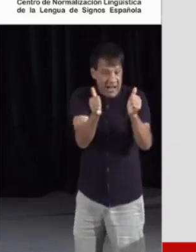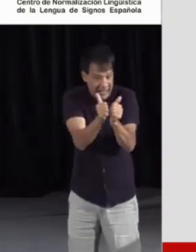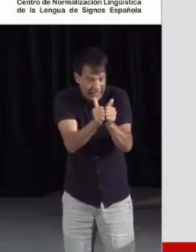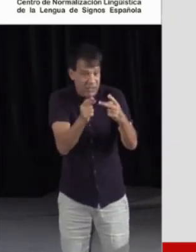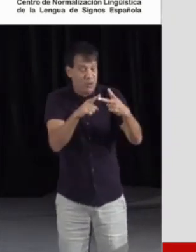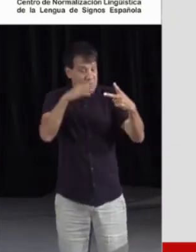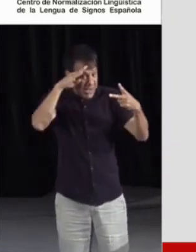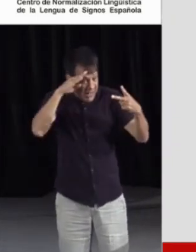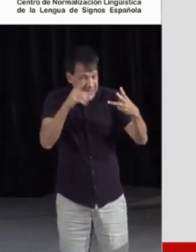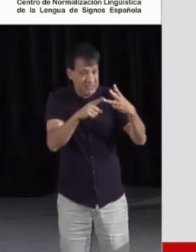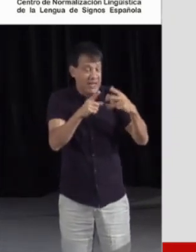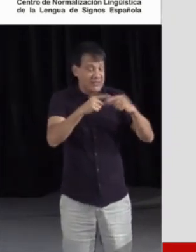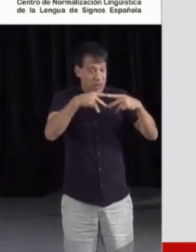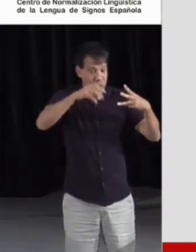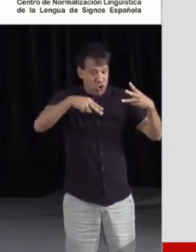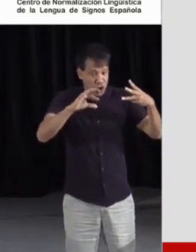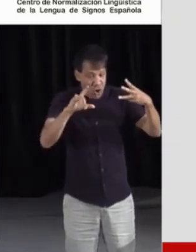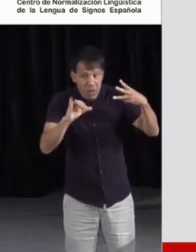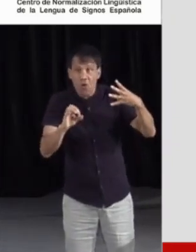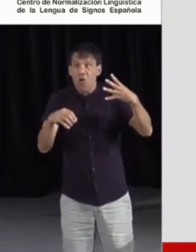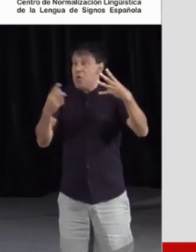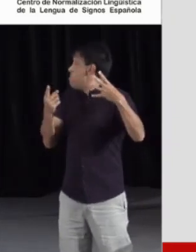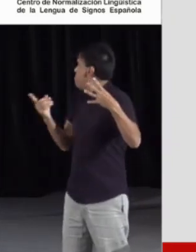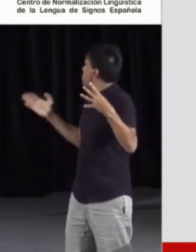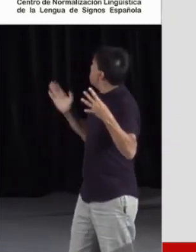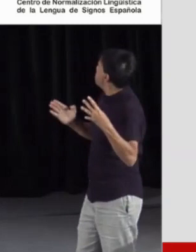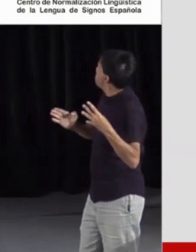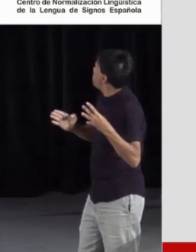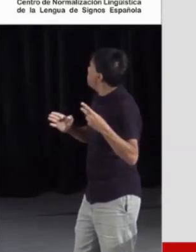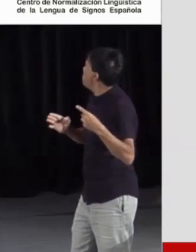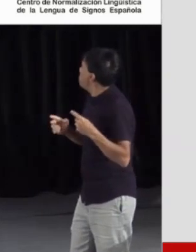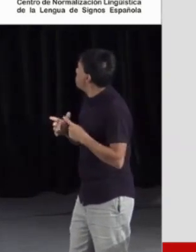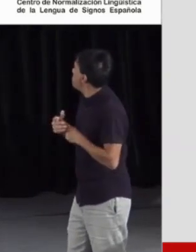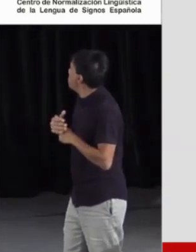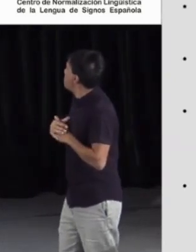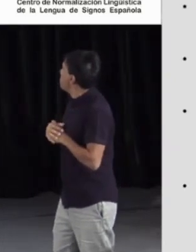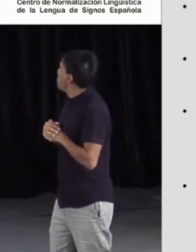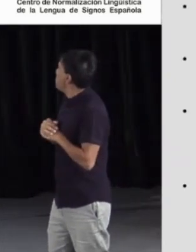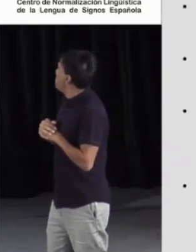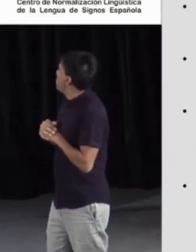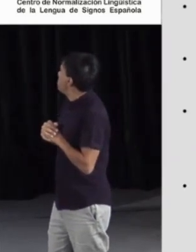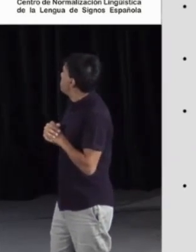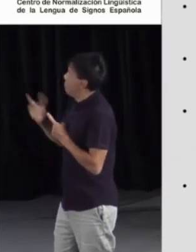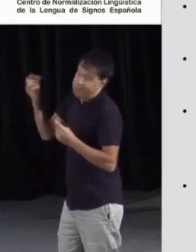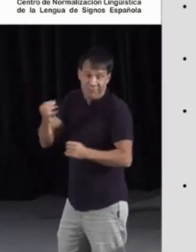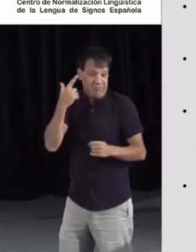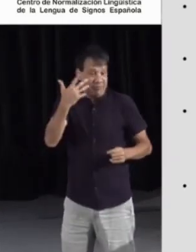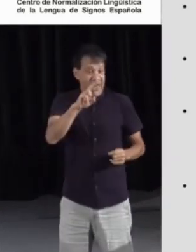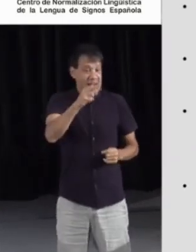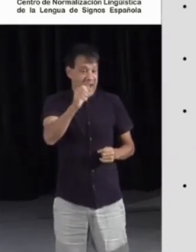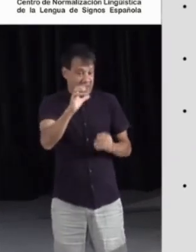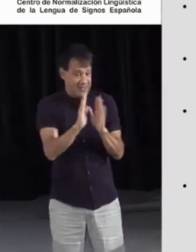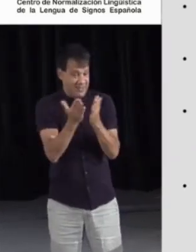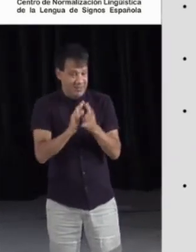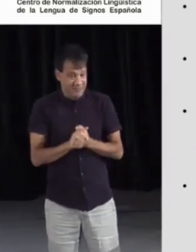Hacemos una propuesta de bibliografía de María Ángeles, de Montolio, de Ángel Herrero. Si puedes retroceder para ver la bibliografía